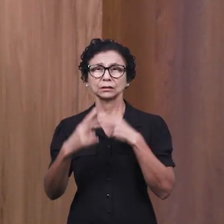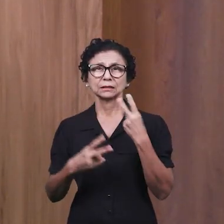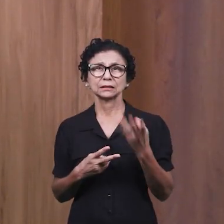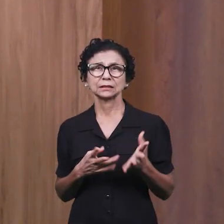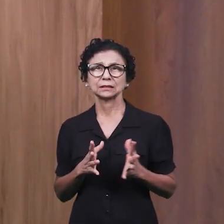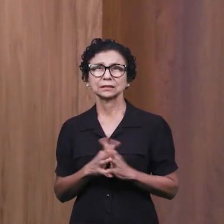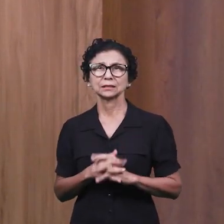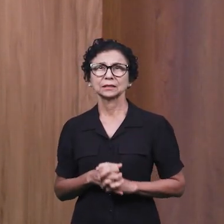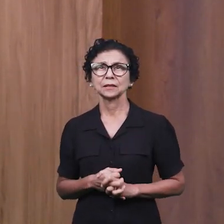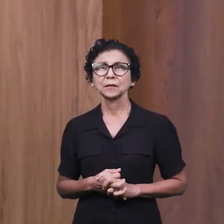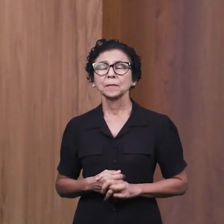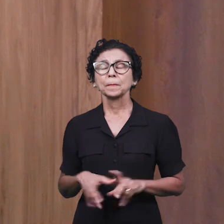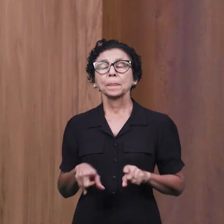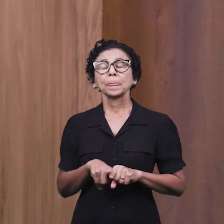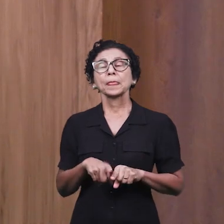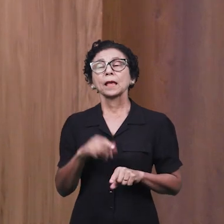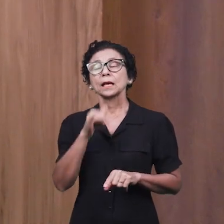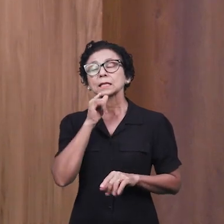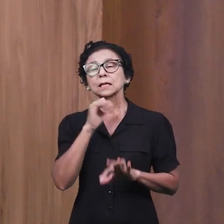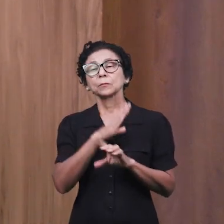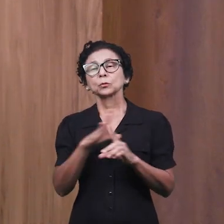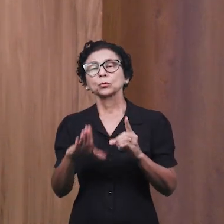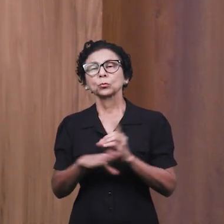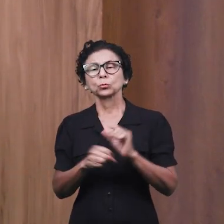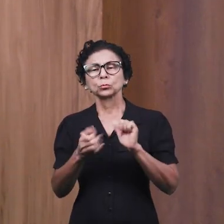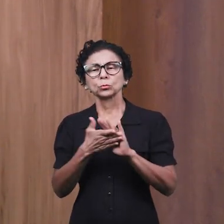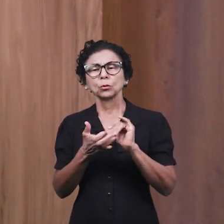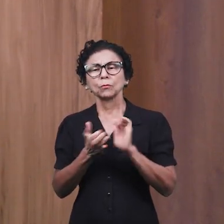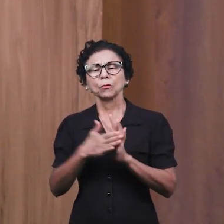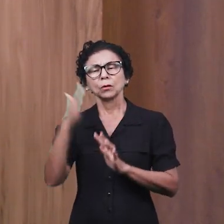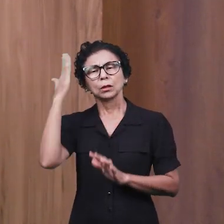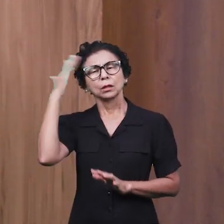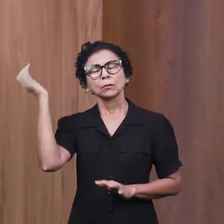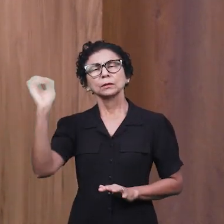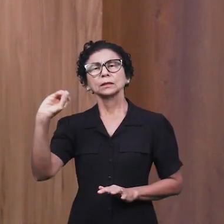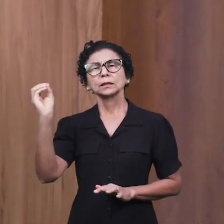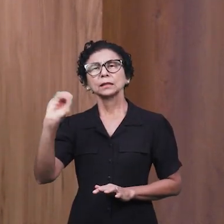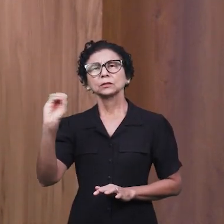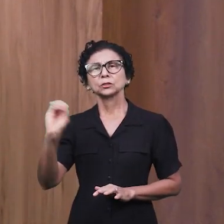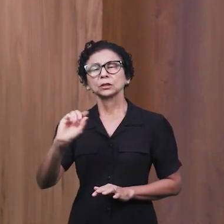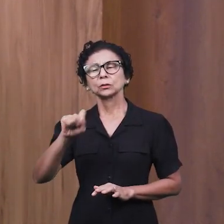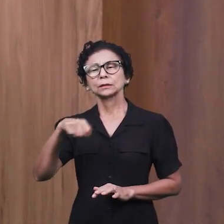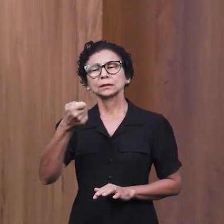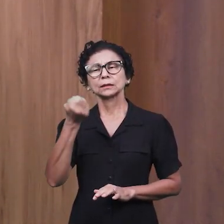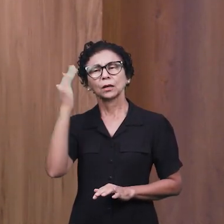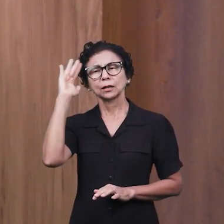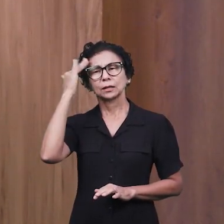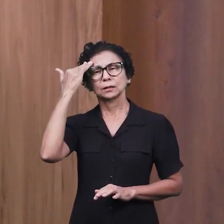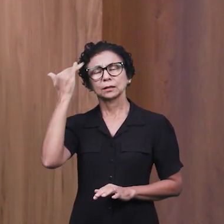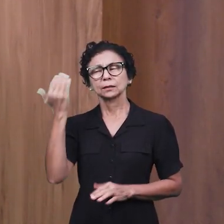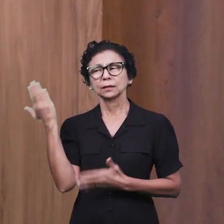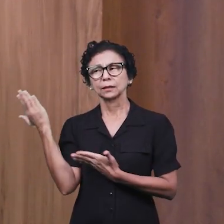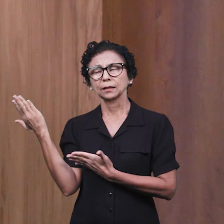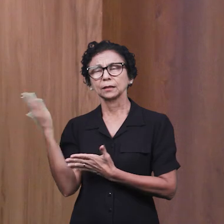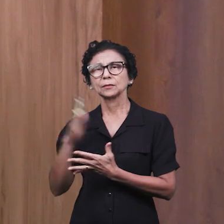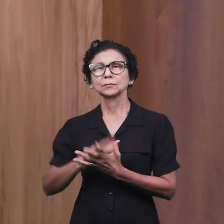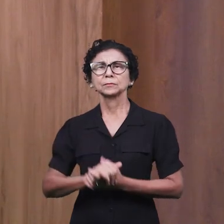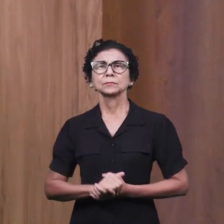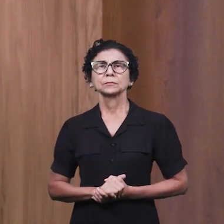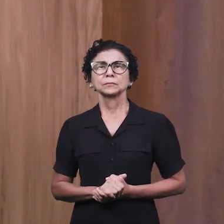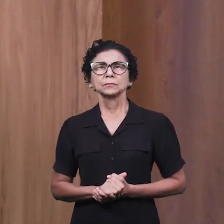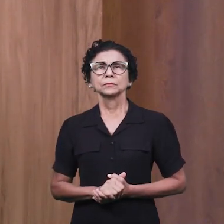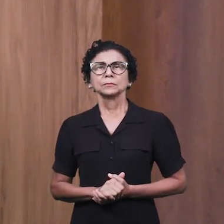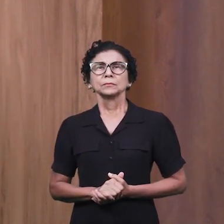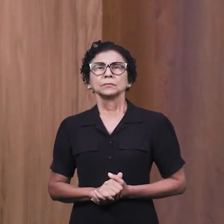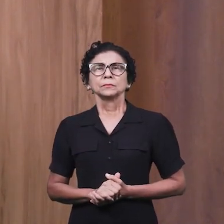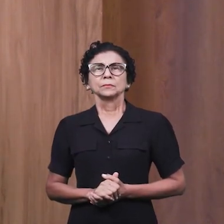bem o louvor, não tô ouvindo, não tô entendendo. Ó o sinal de entender. Mãozinha aberta, se eu fizer,